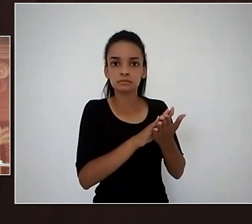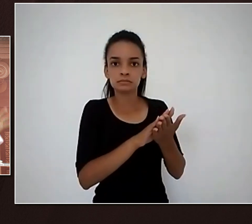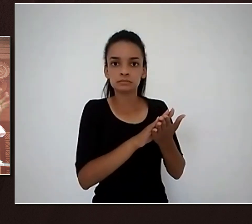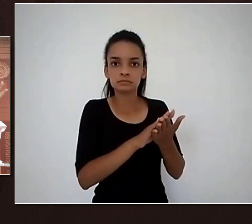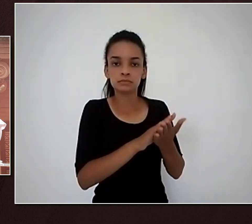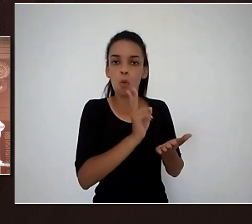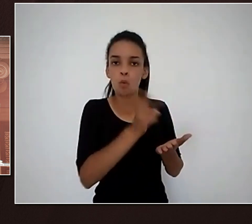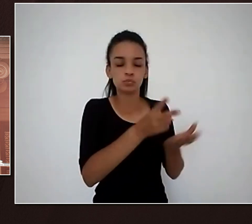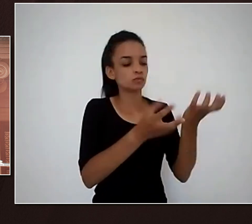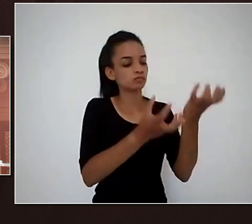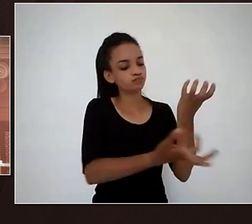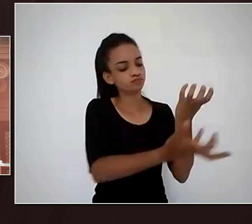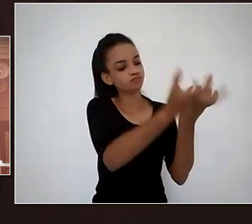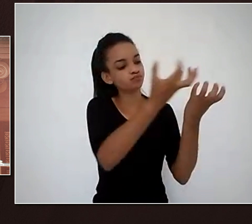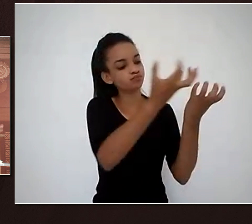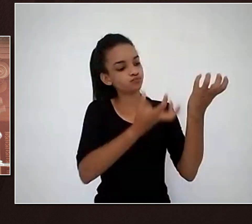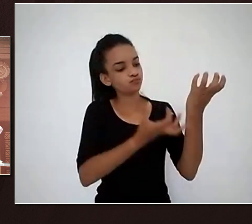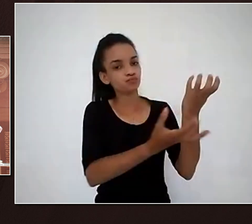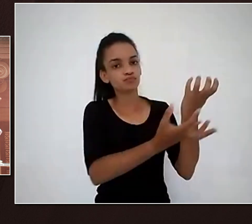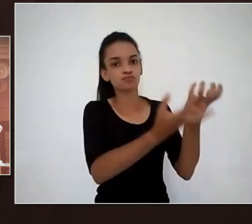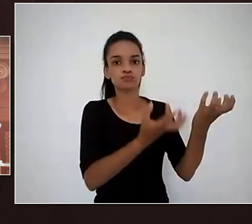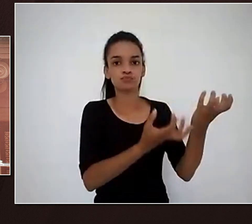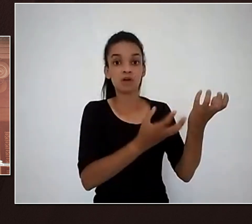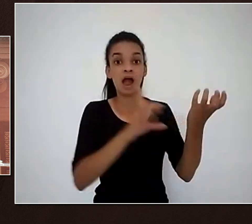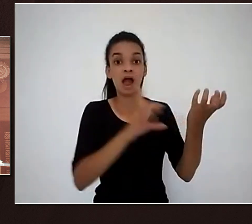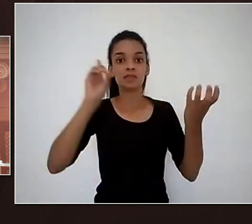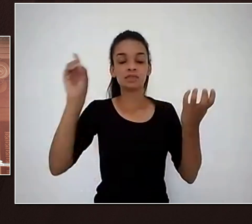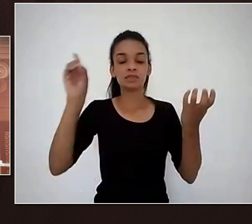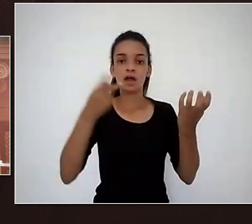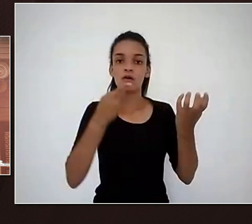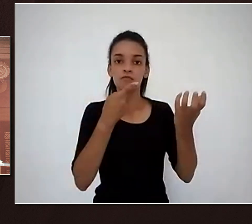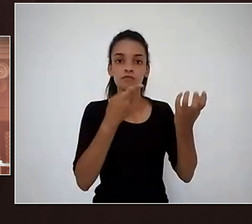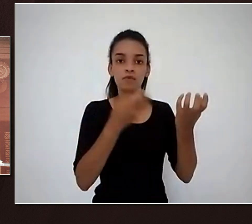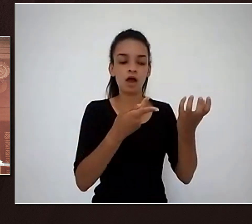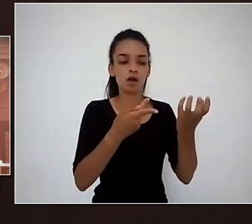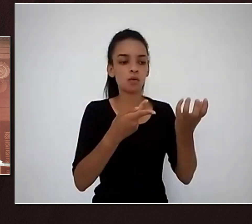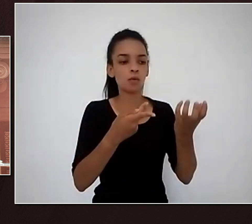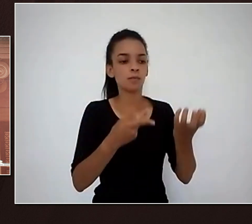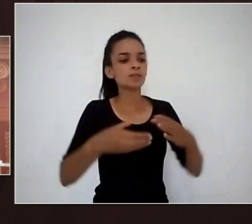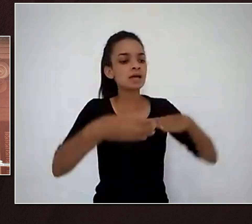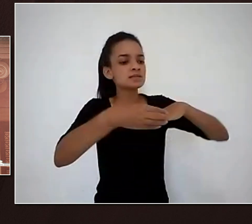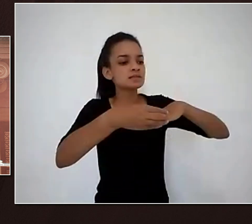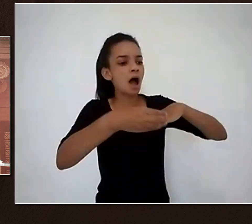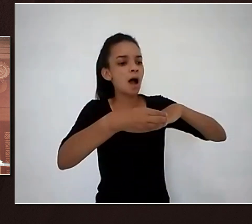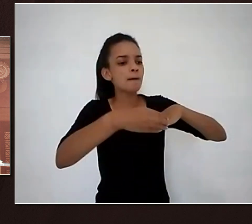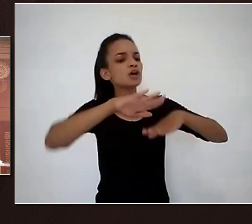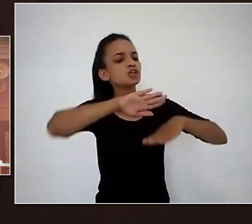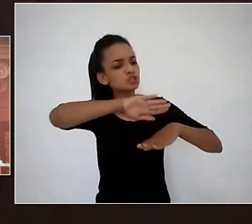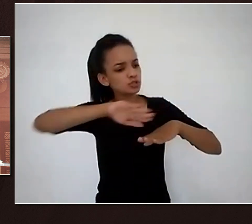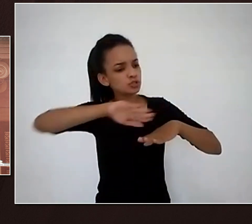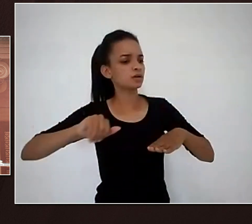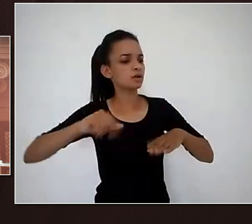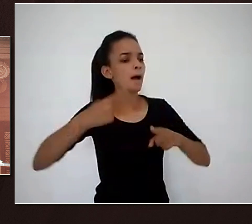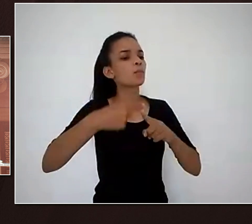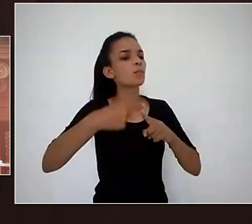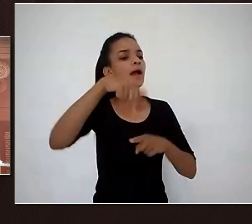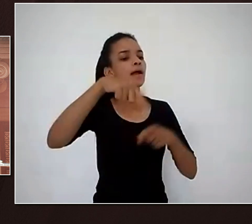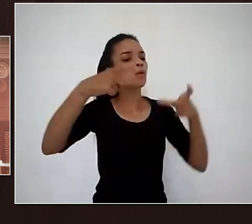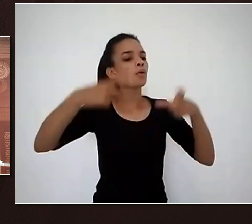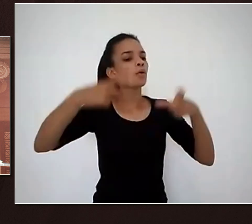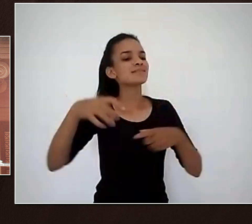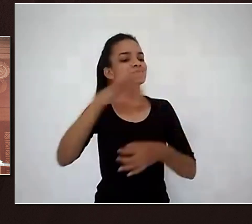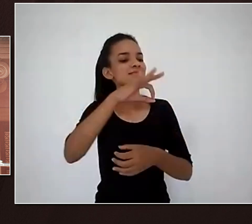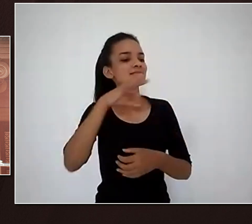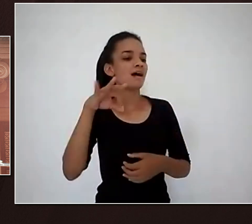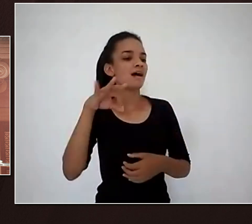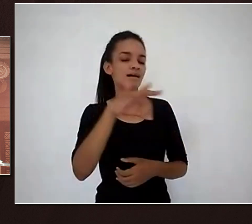pés, porque a terra onde estás é terra santa, porque aquele fogo representa Deus,